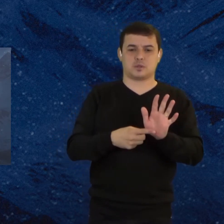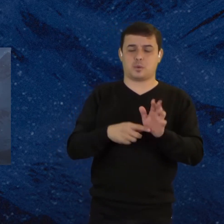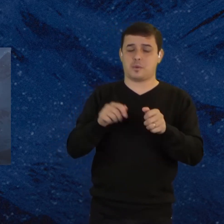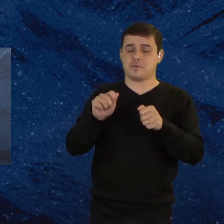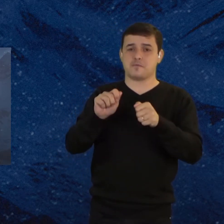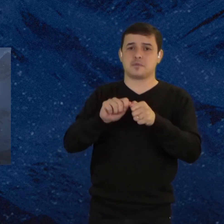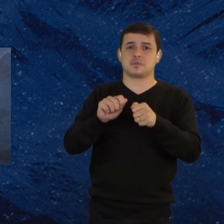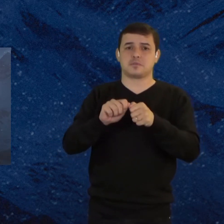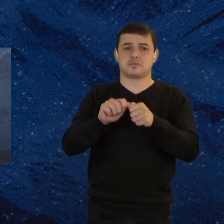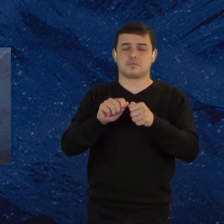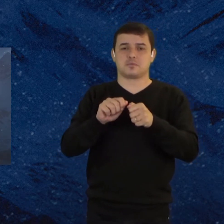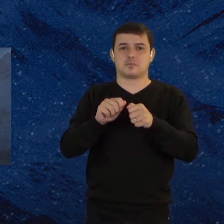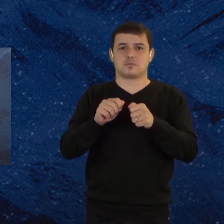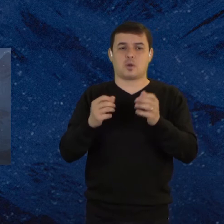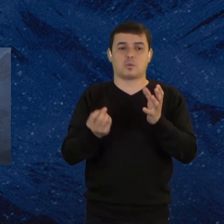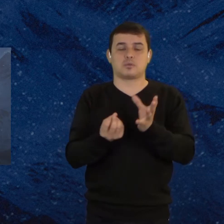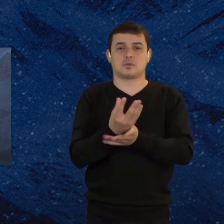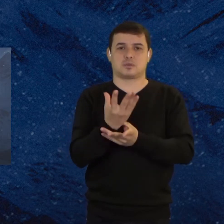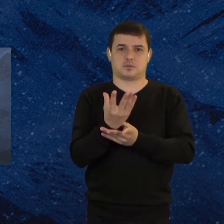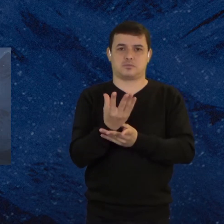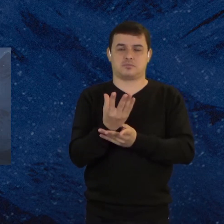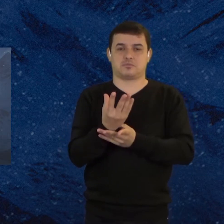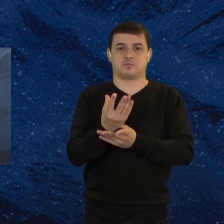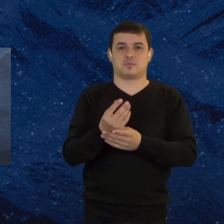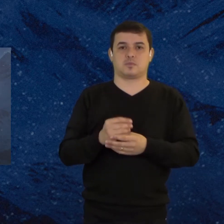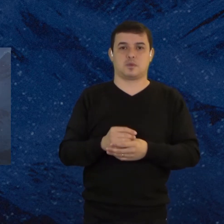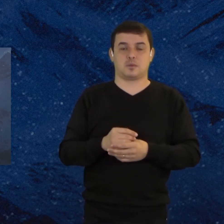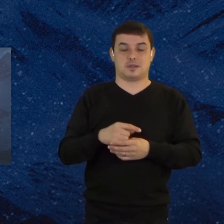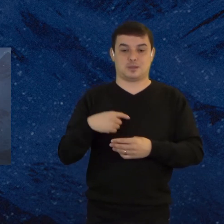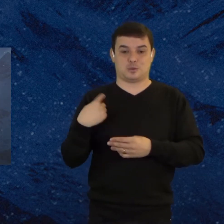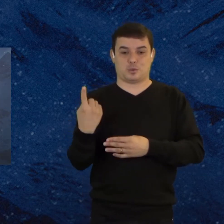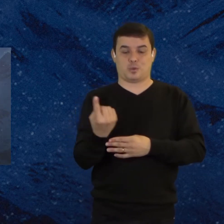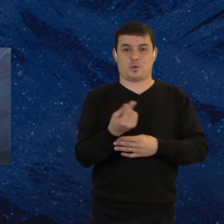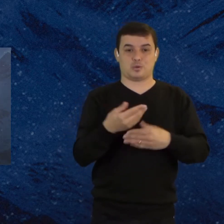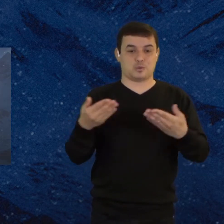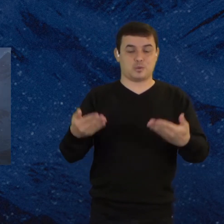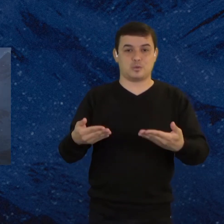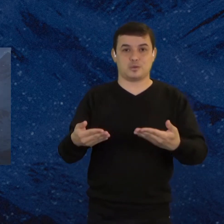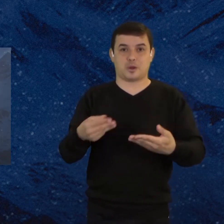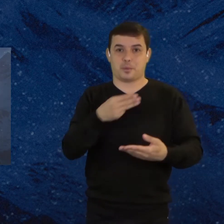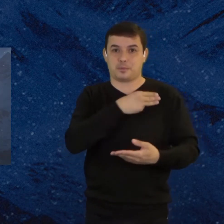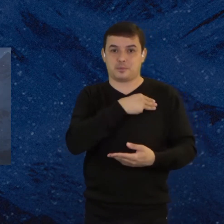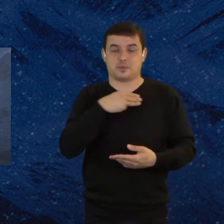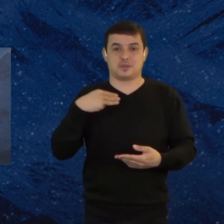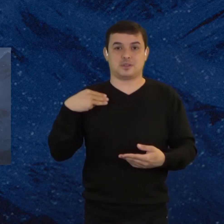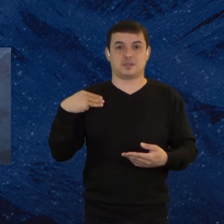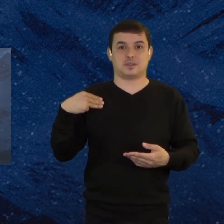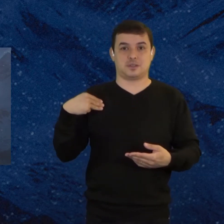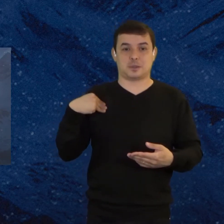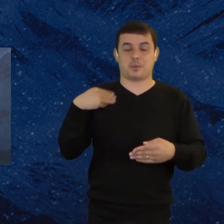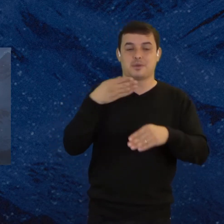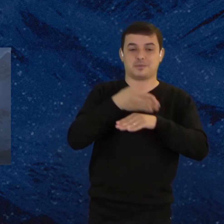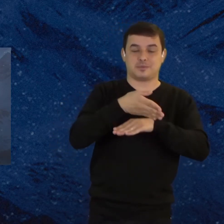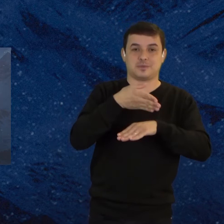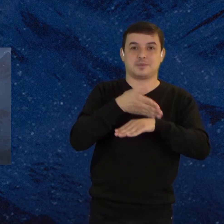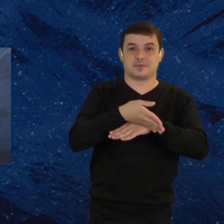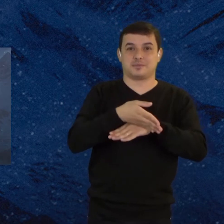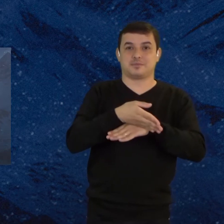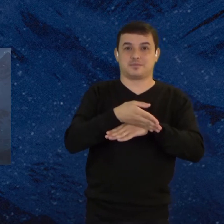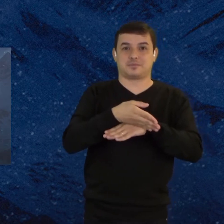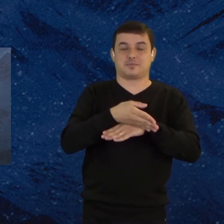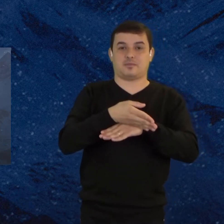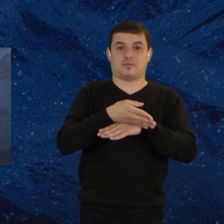de ser. Eu e você precisamos ser ministros da nova aliança. E o ministro da nova